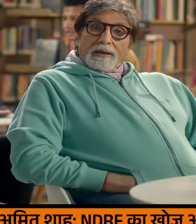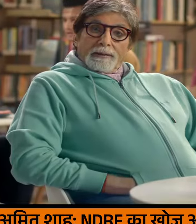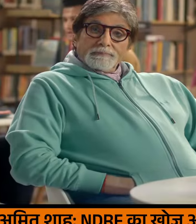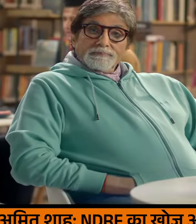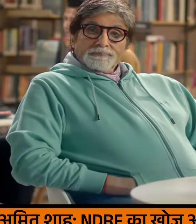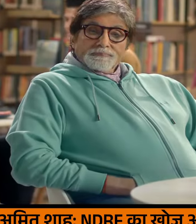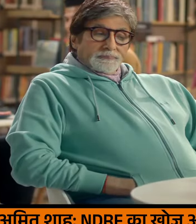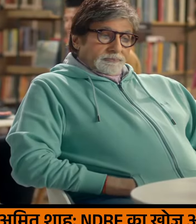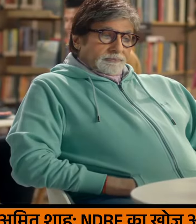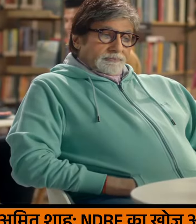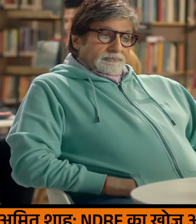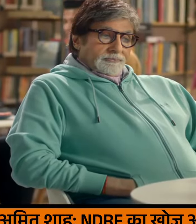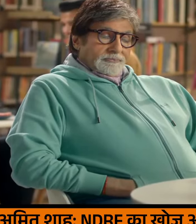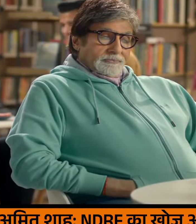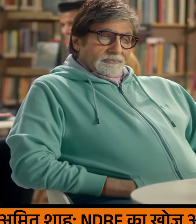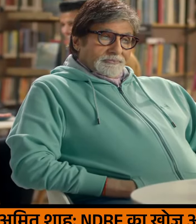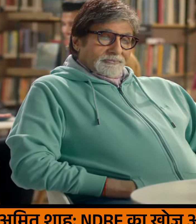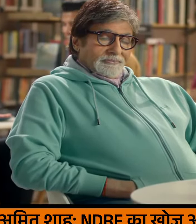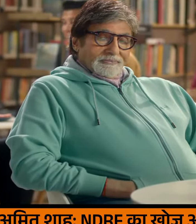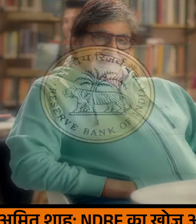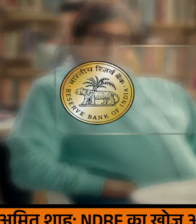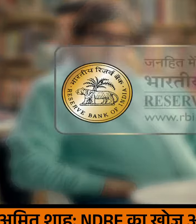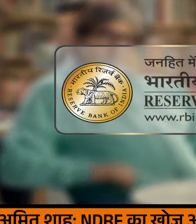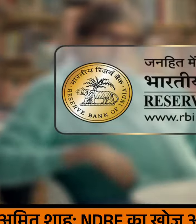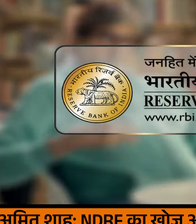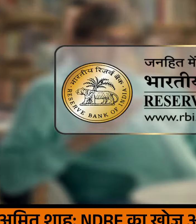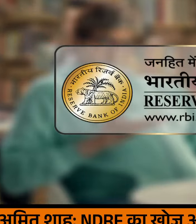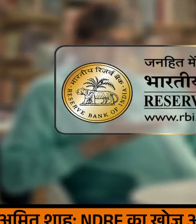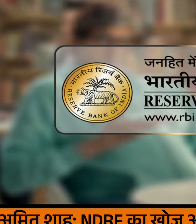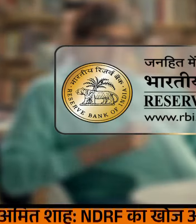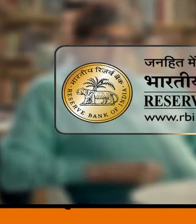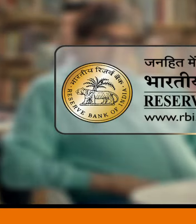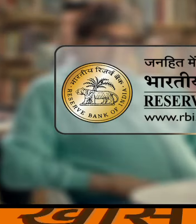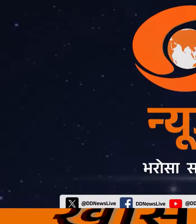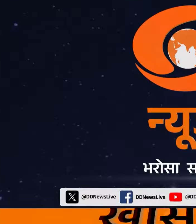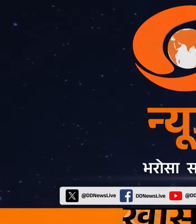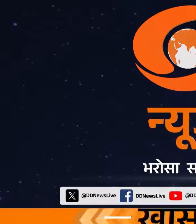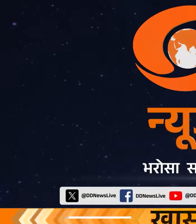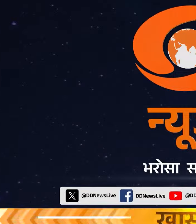RBI कहता है जानकार बनिए, सतर्क रहिए।